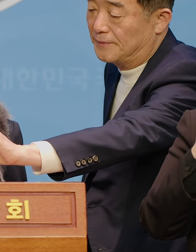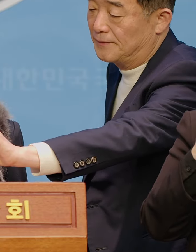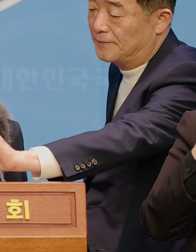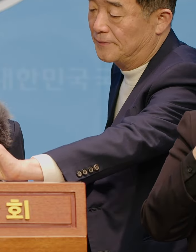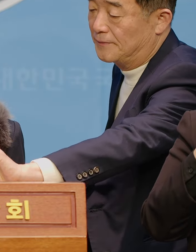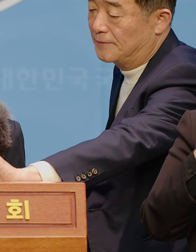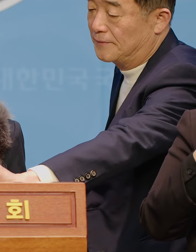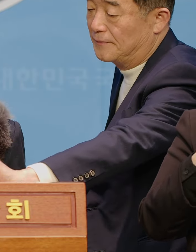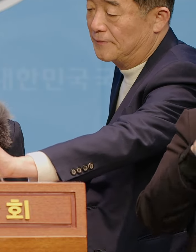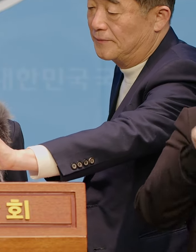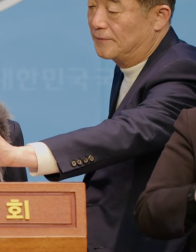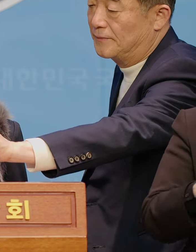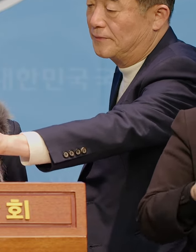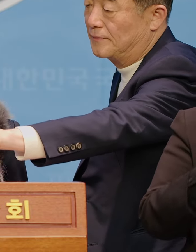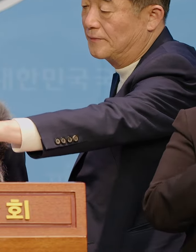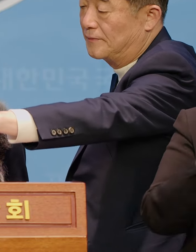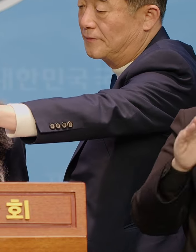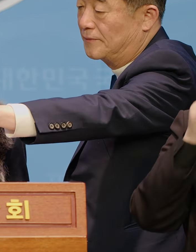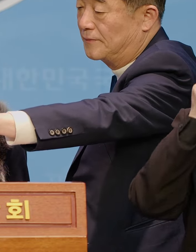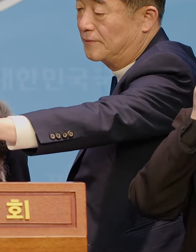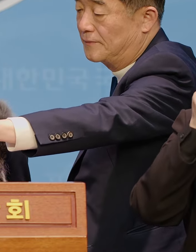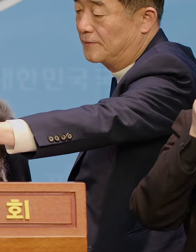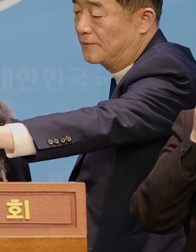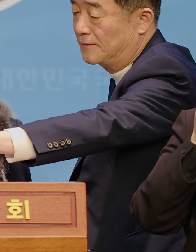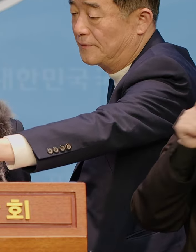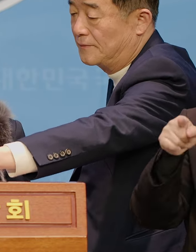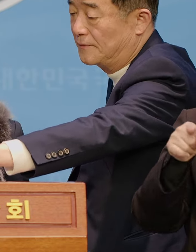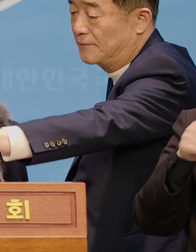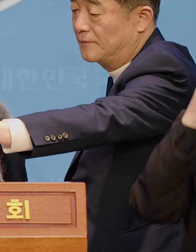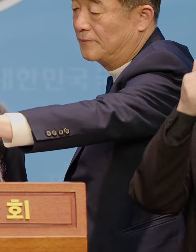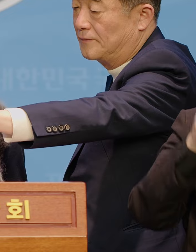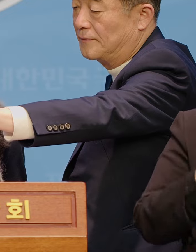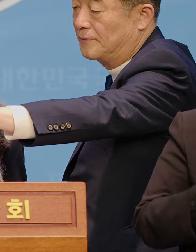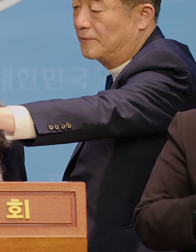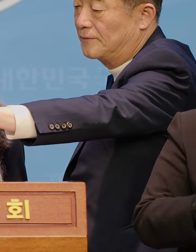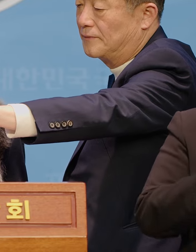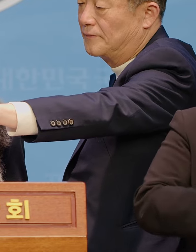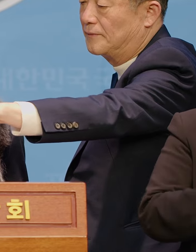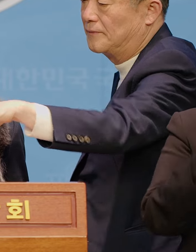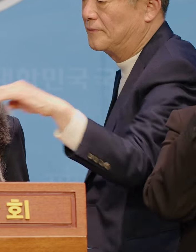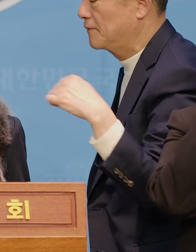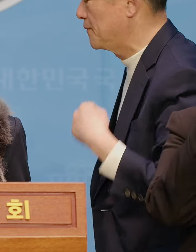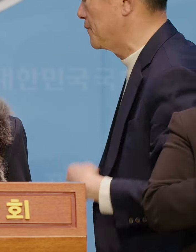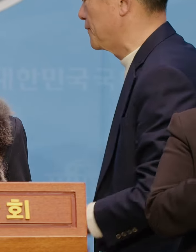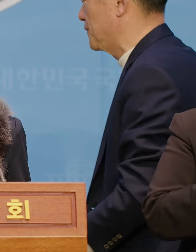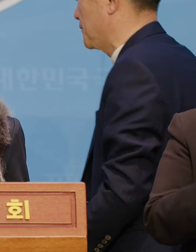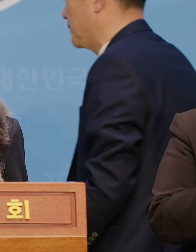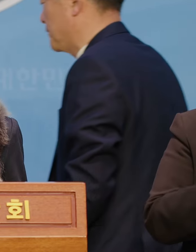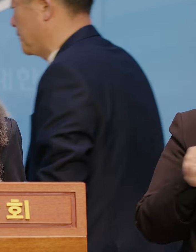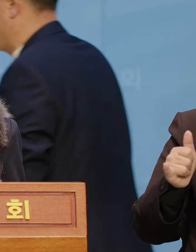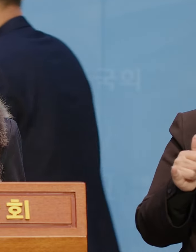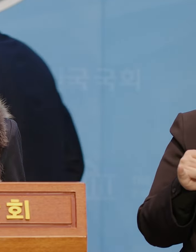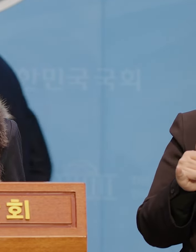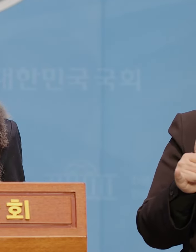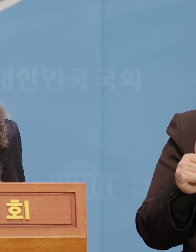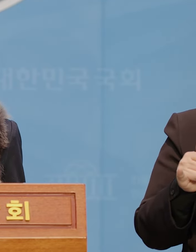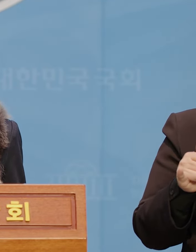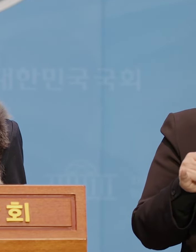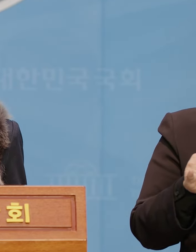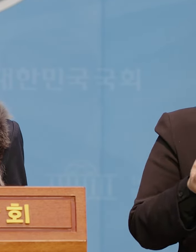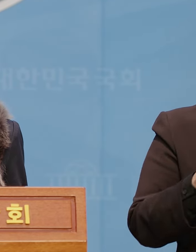정광원 밑에 계시는 영업사원이 그 알뜰 을 어